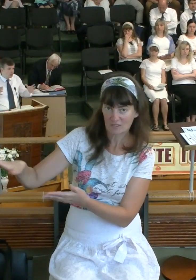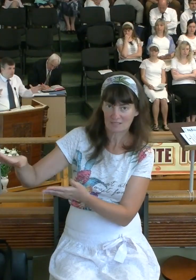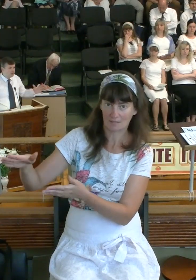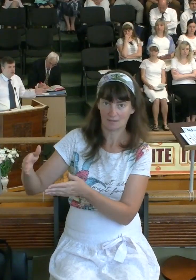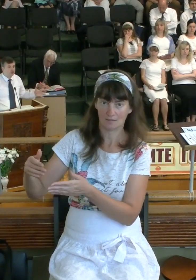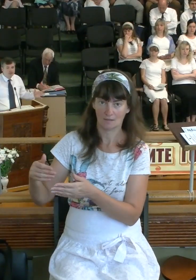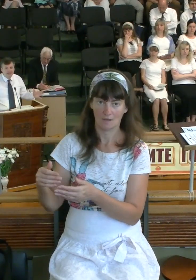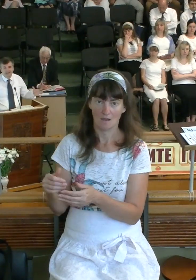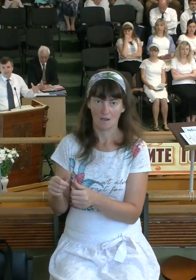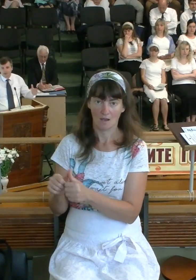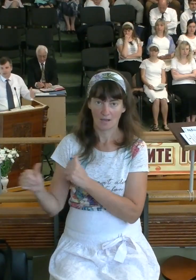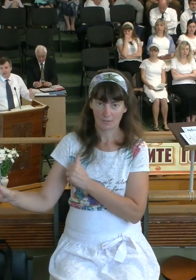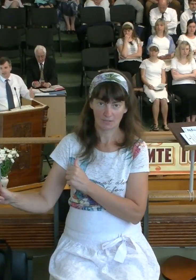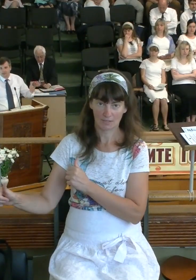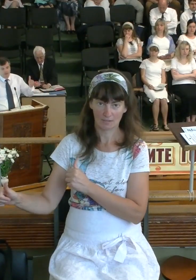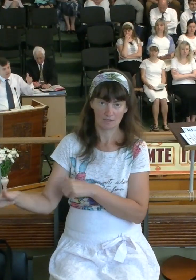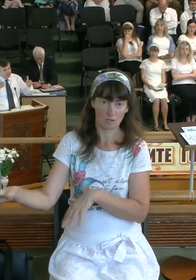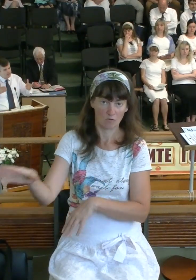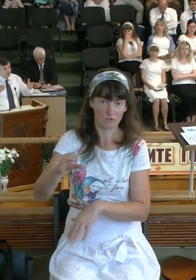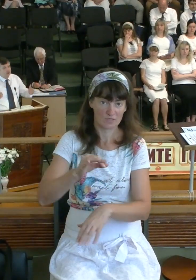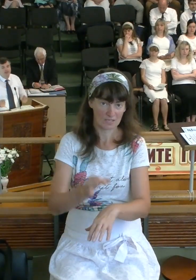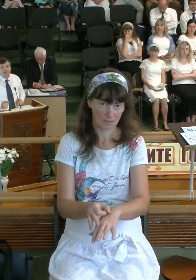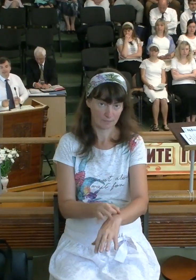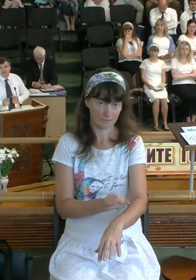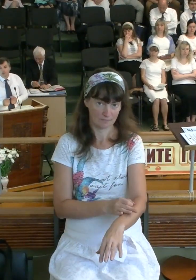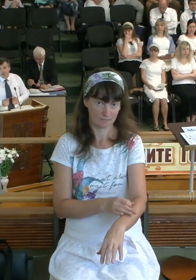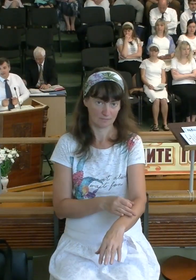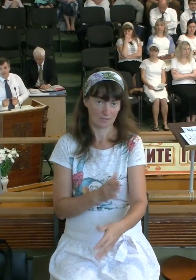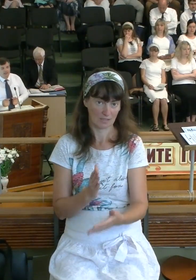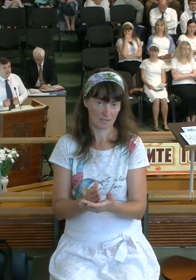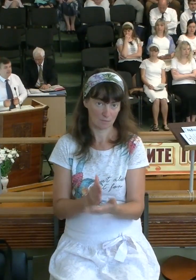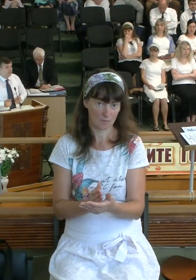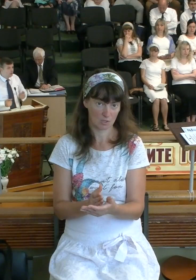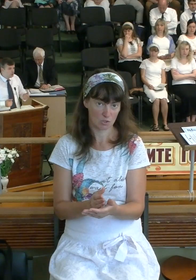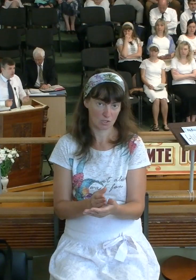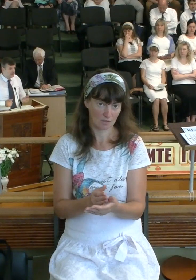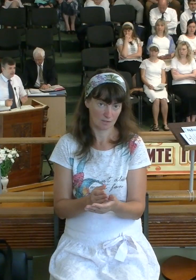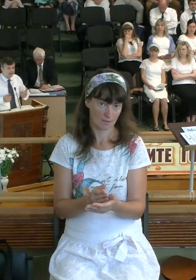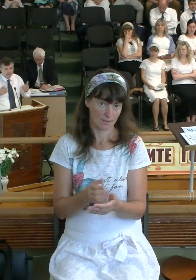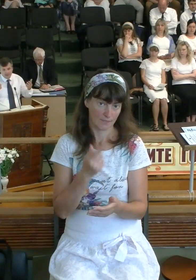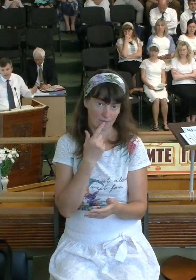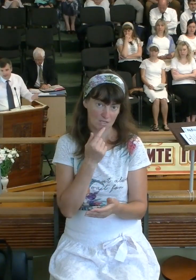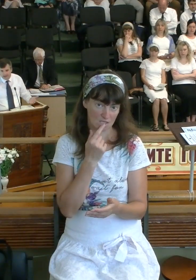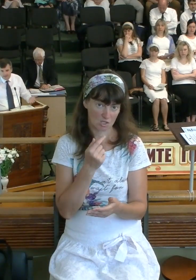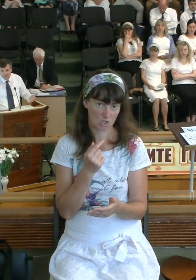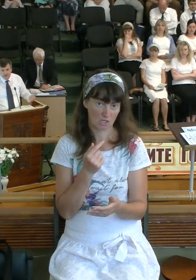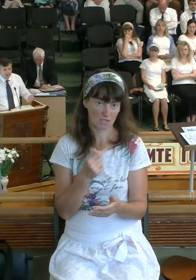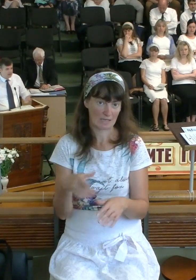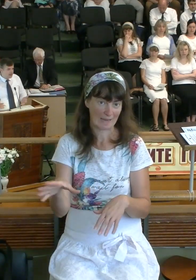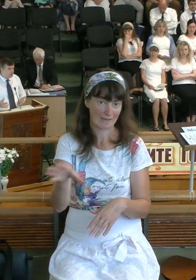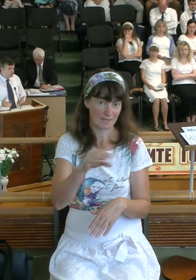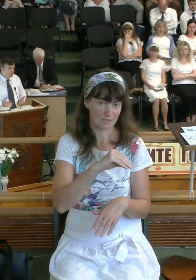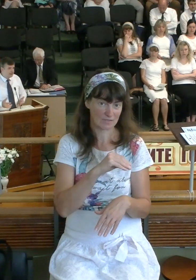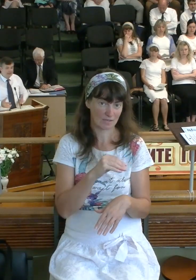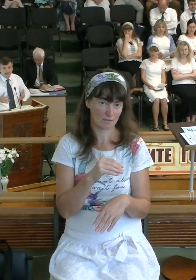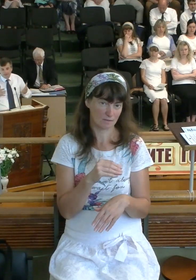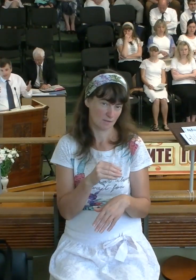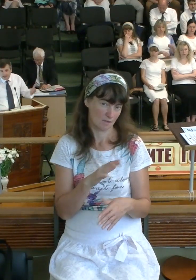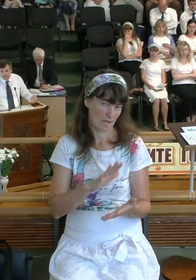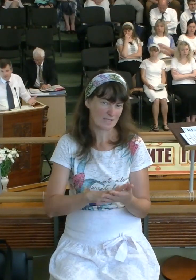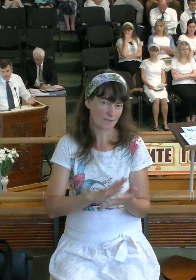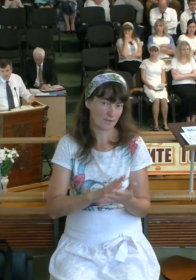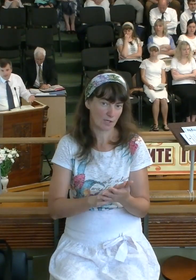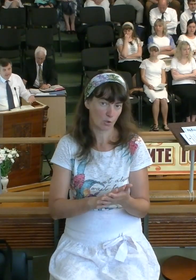порой Господь в нашей жизни допускает вот такие вот ситуации, когда нам нужно остаться наедине, когда нам нужно